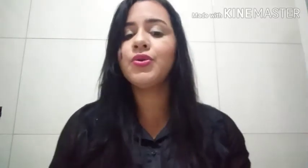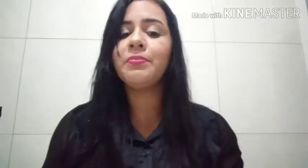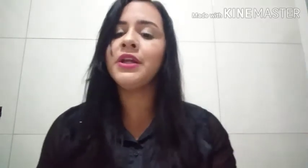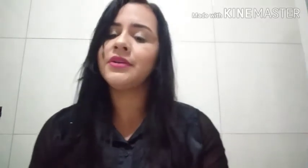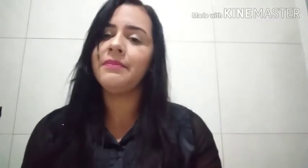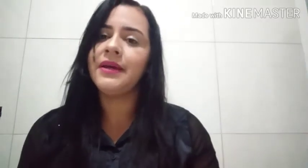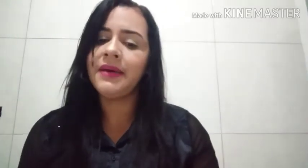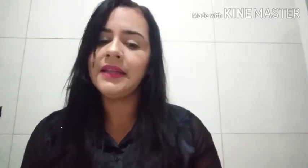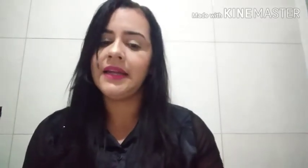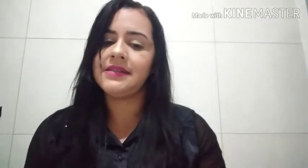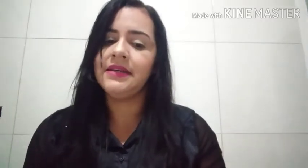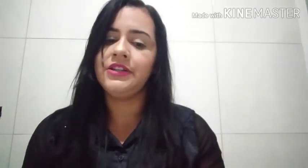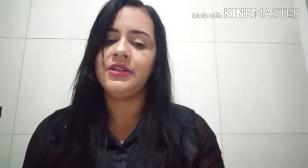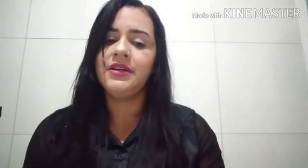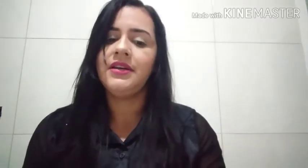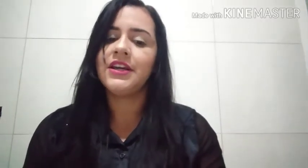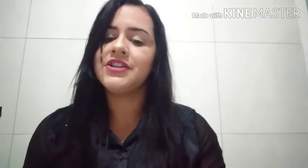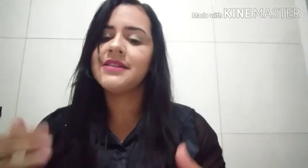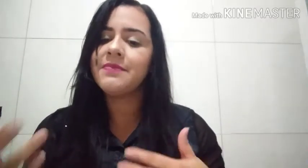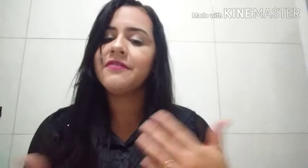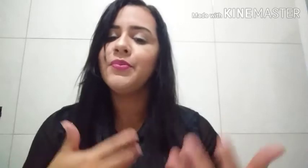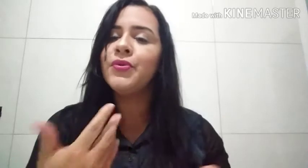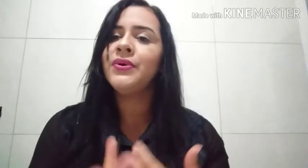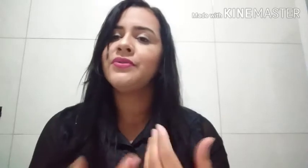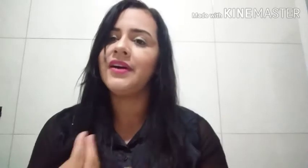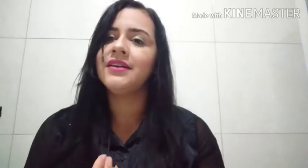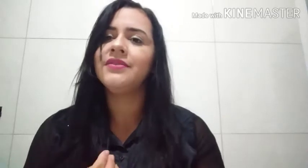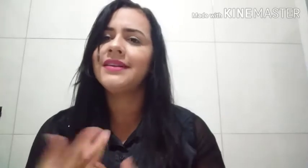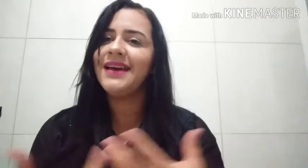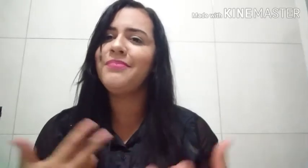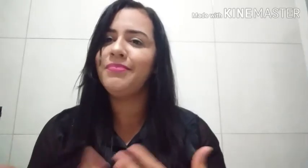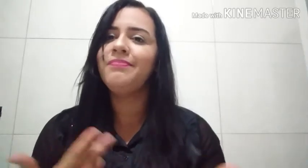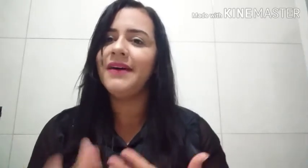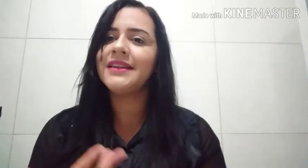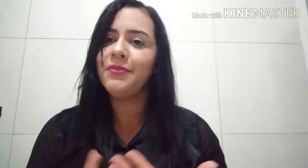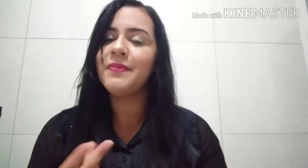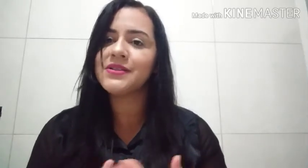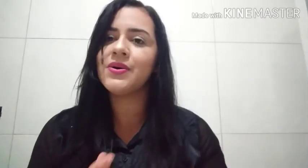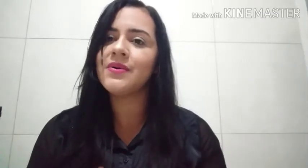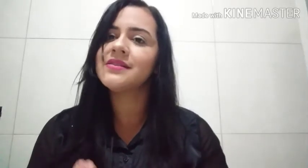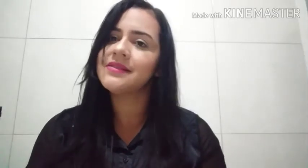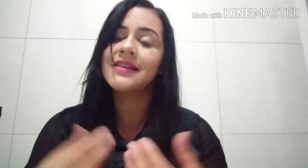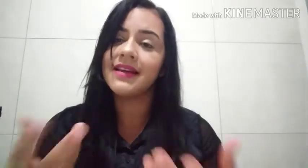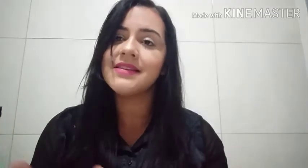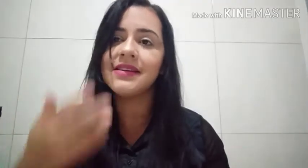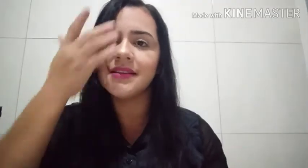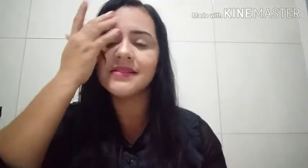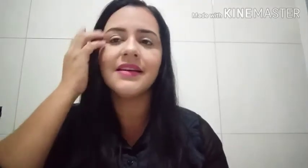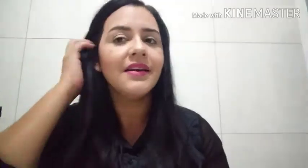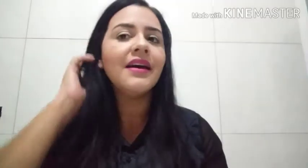Outro mito também bem interessante, que a gente sempre vê muito falando, até por pessoas esclarecidas, né?